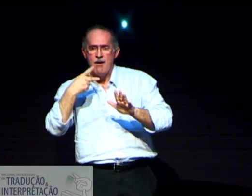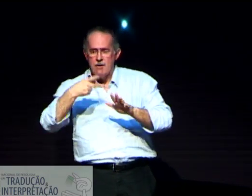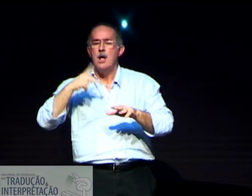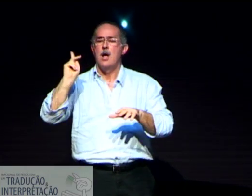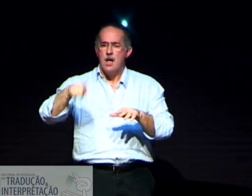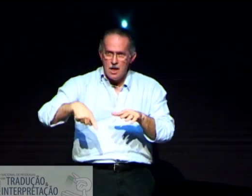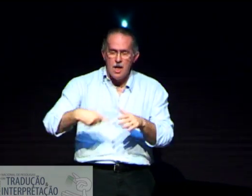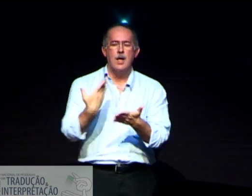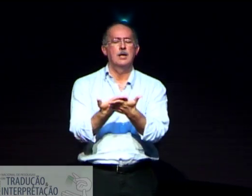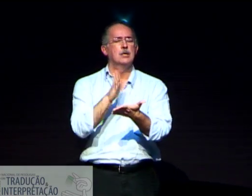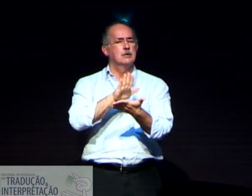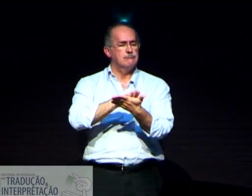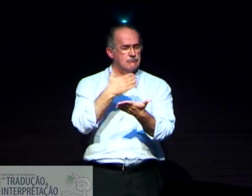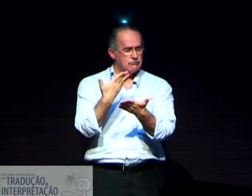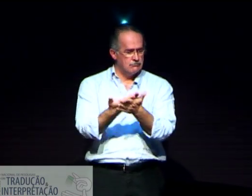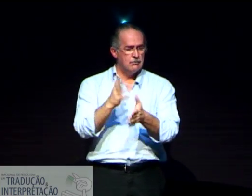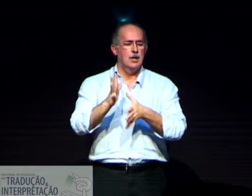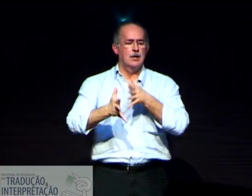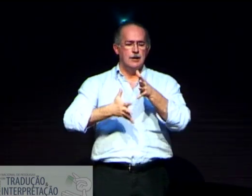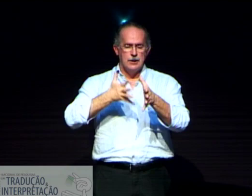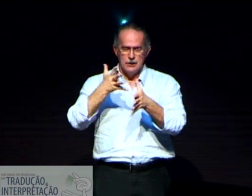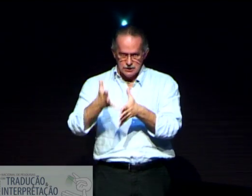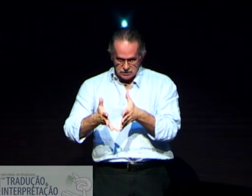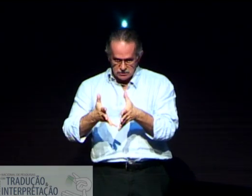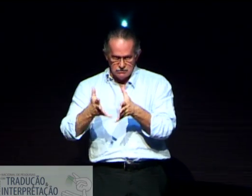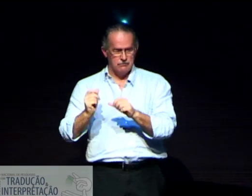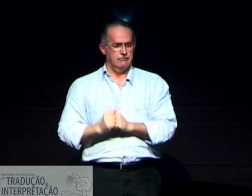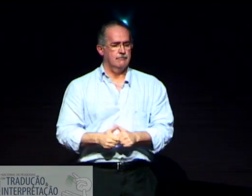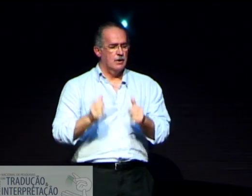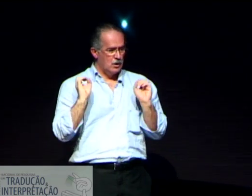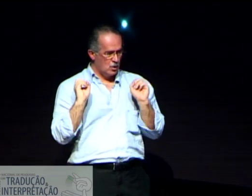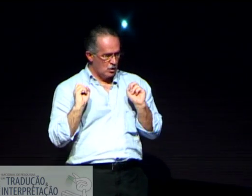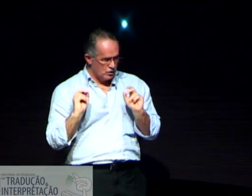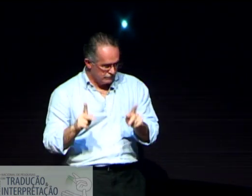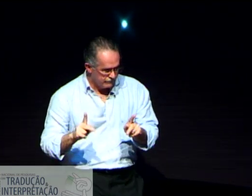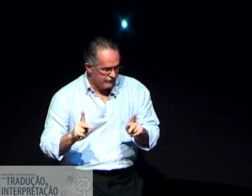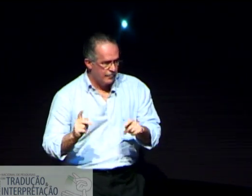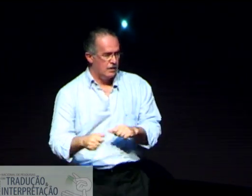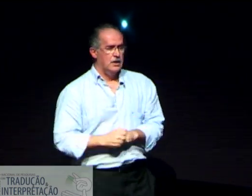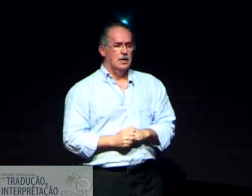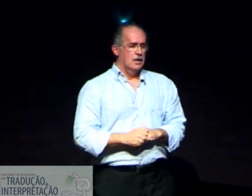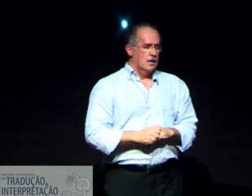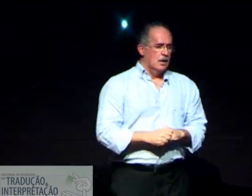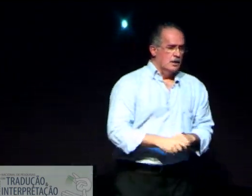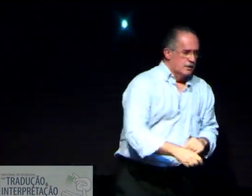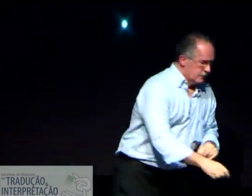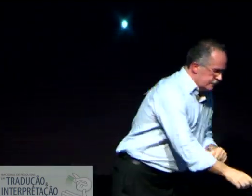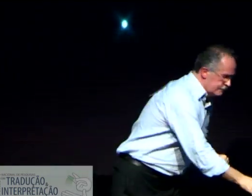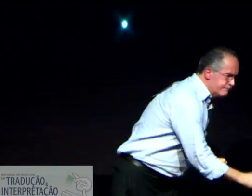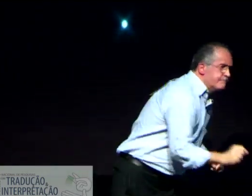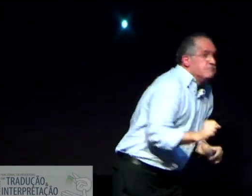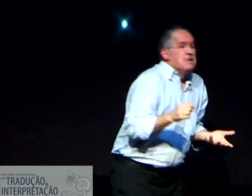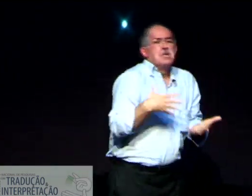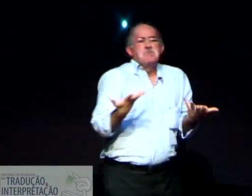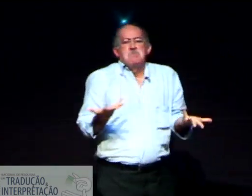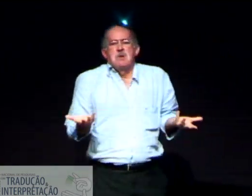E as pessoas utilizam como um intérprete de língua de sinais, como um tradutor de língua portuguesa para